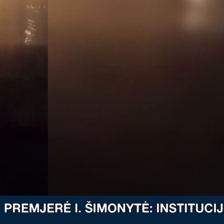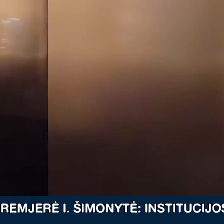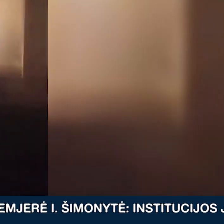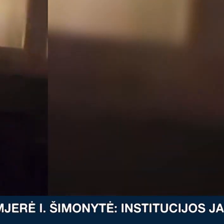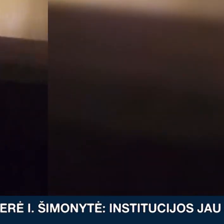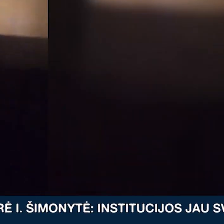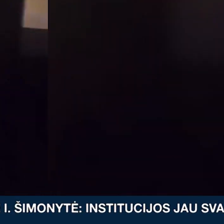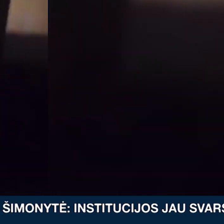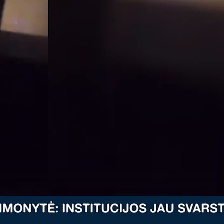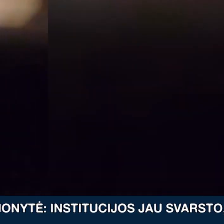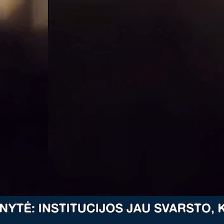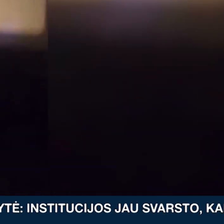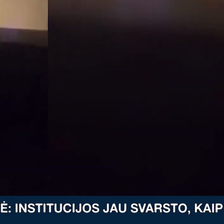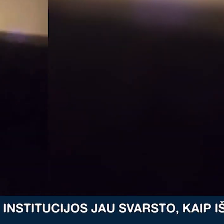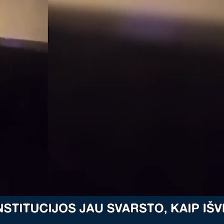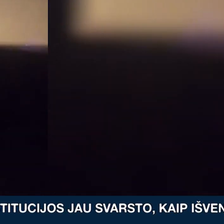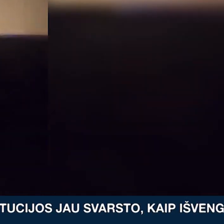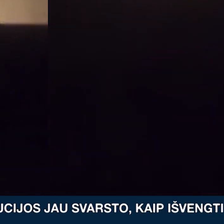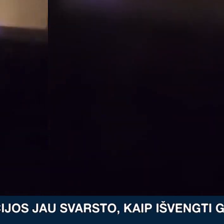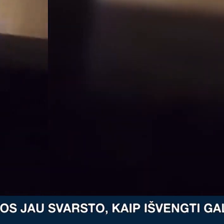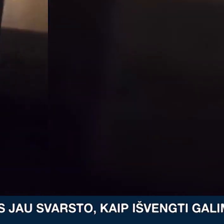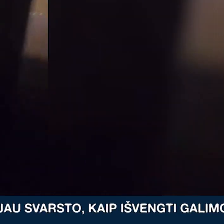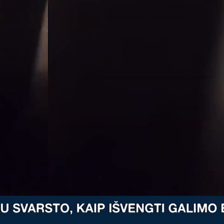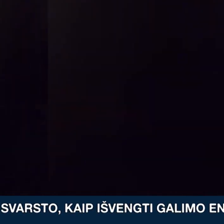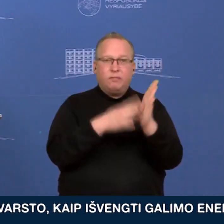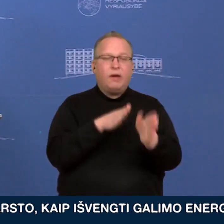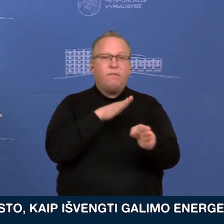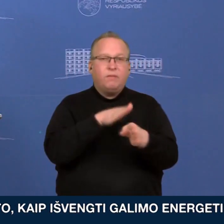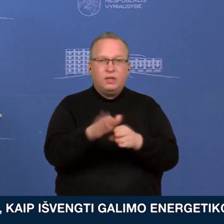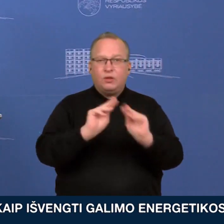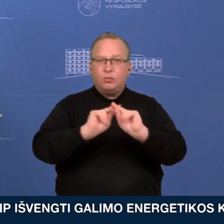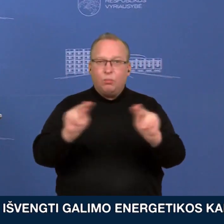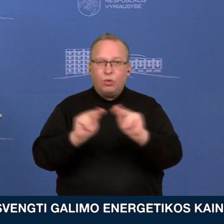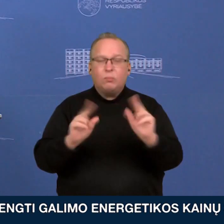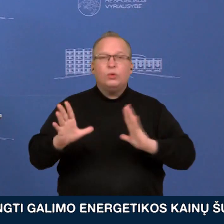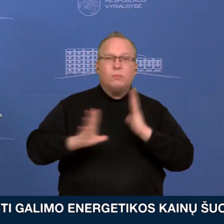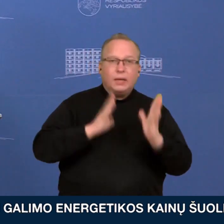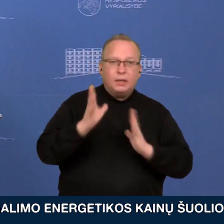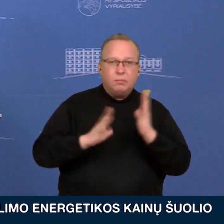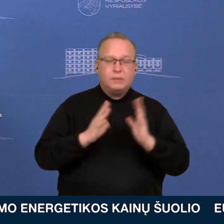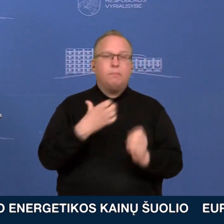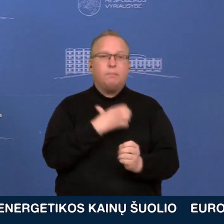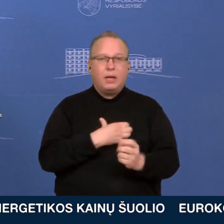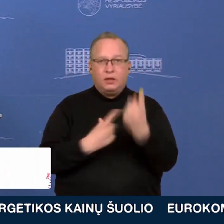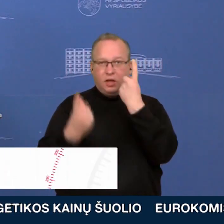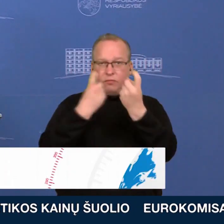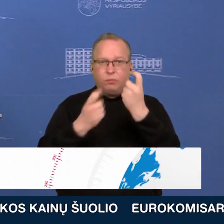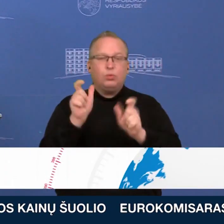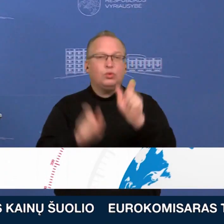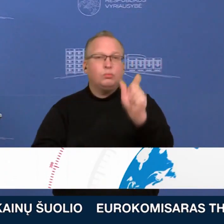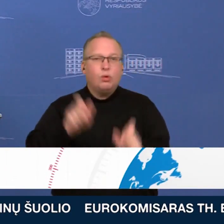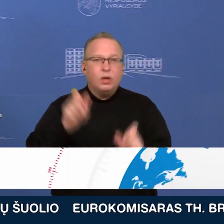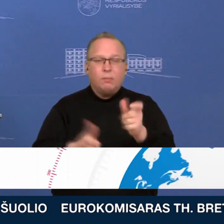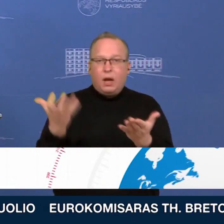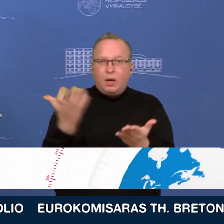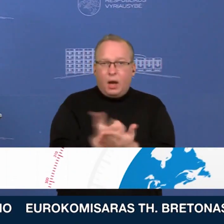avarijai atominėje elektrinėje gyventojai gauto apie tai pranešimus. Pagrindinė žinutė gyventojams, jeigu gauna kažkokį